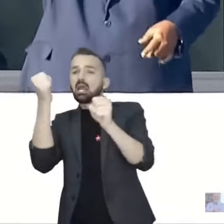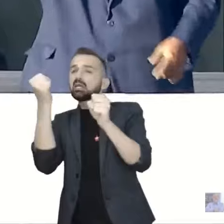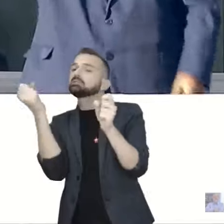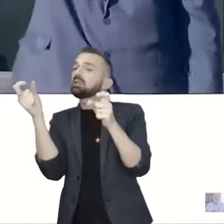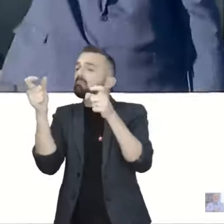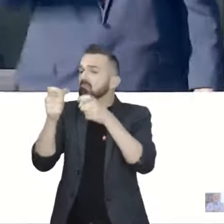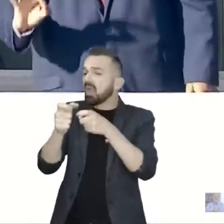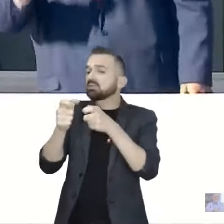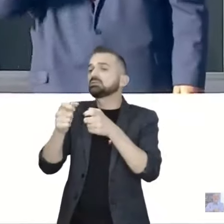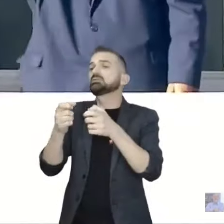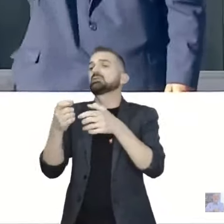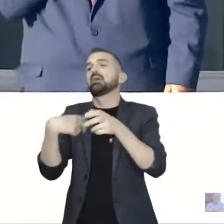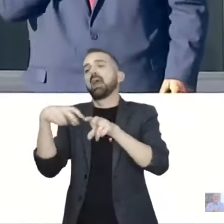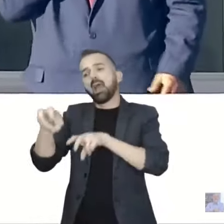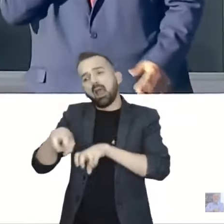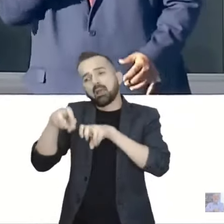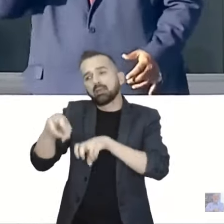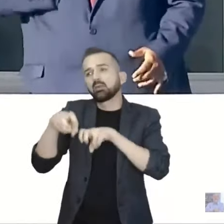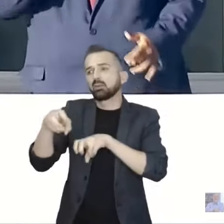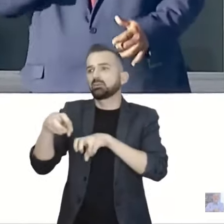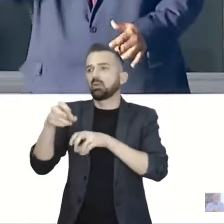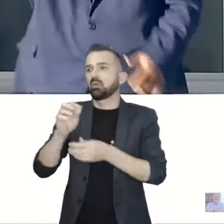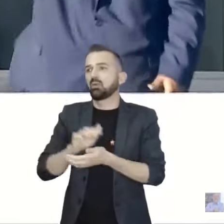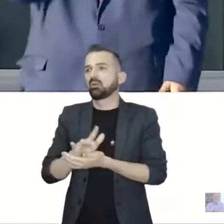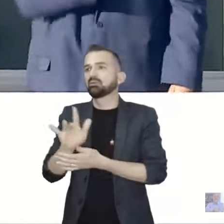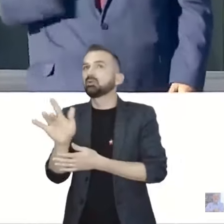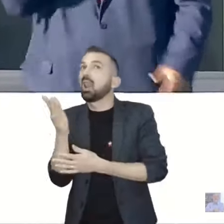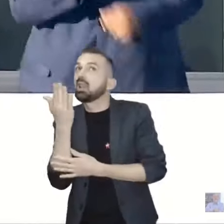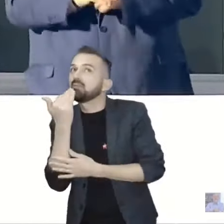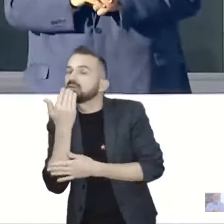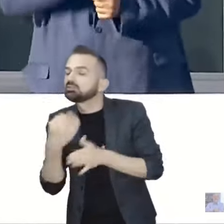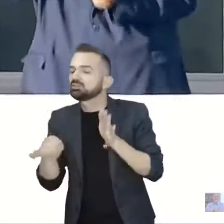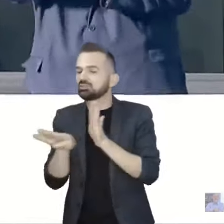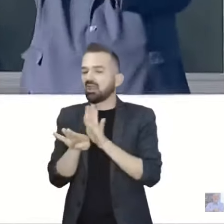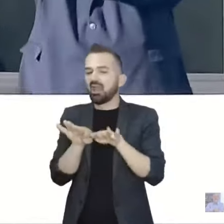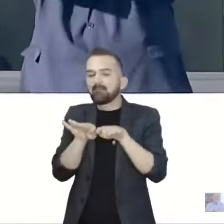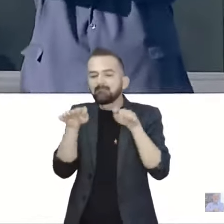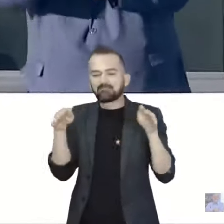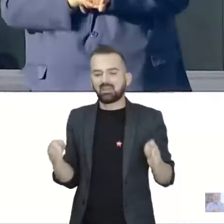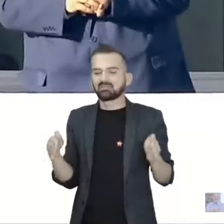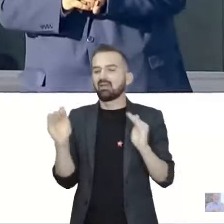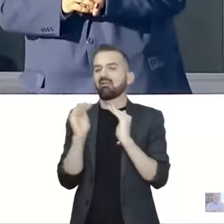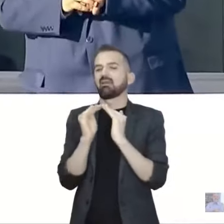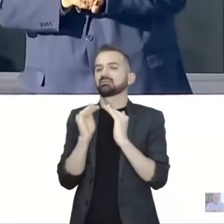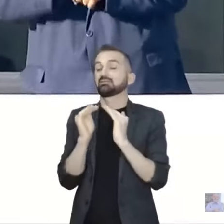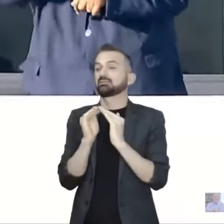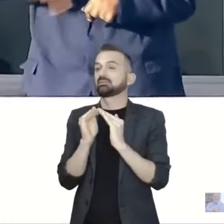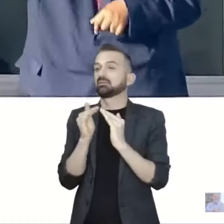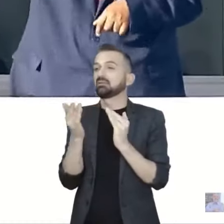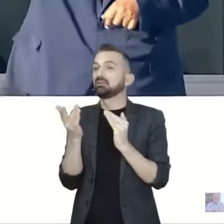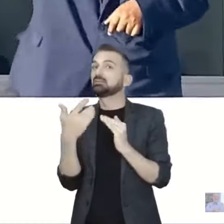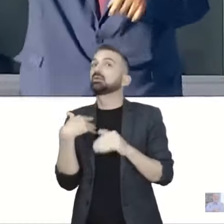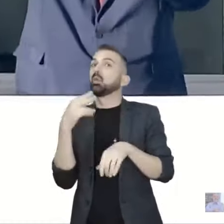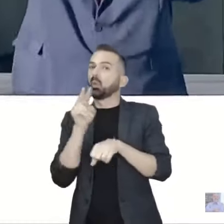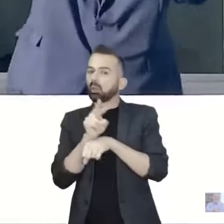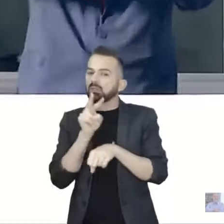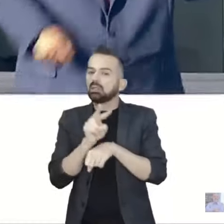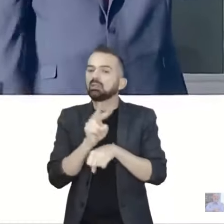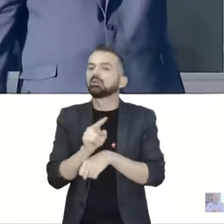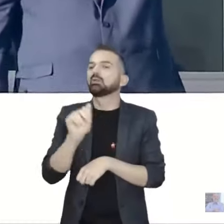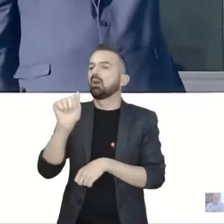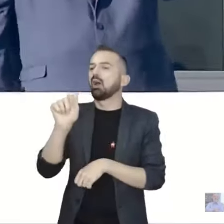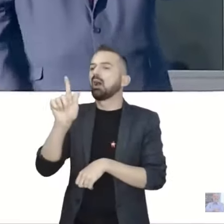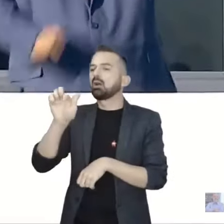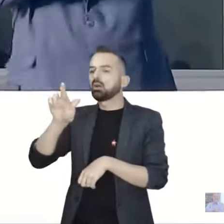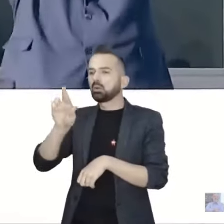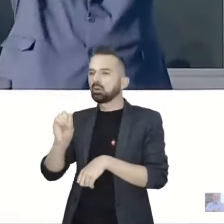dos alimentos que chegam à nossa mesa. E fizemos isso sem descuidar do agronegócio, que obteve